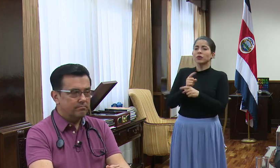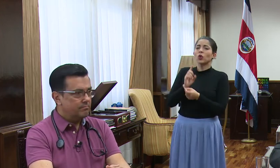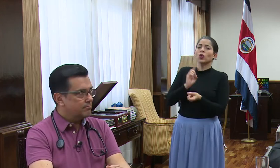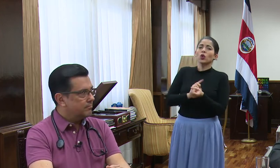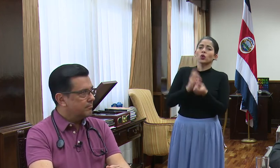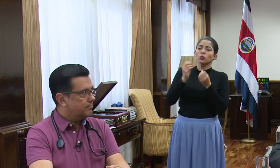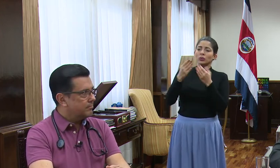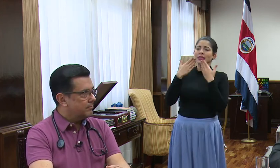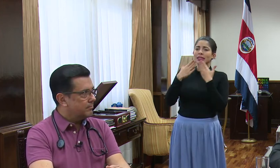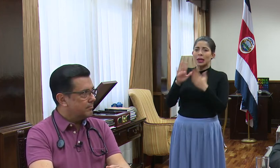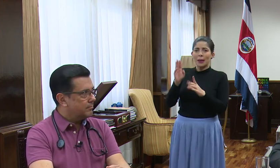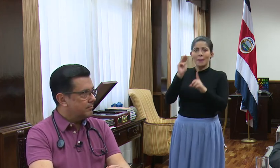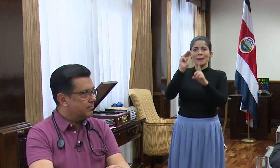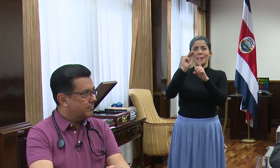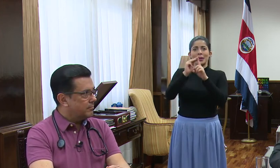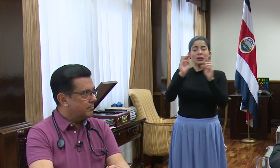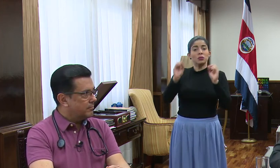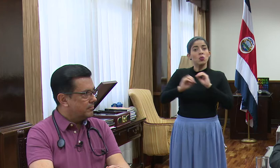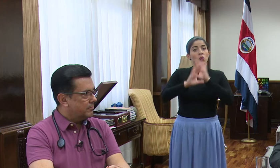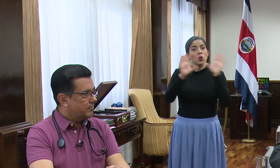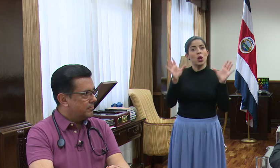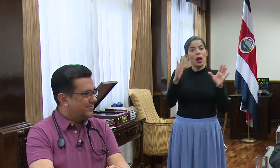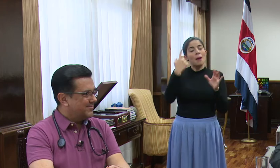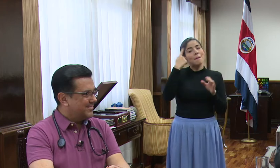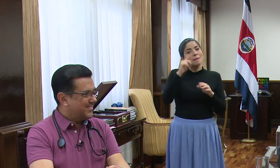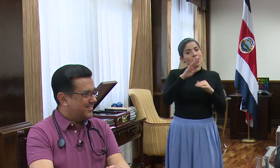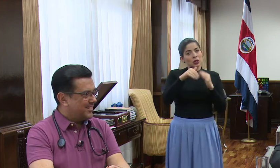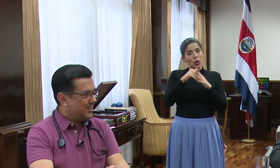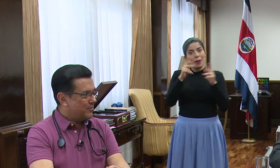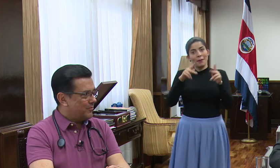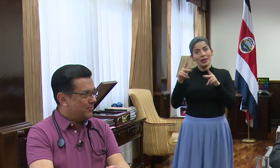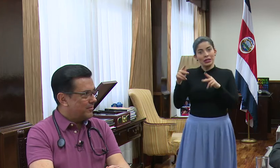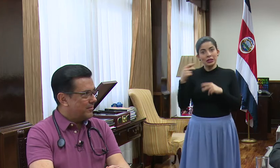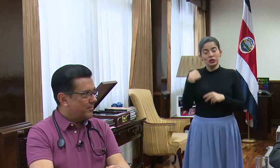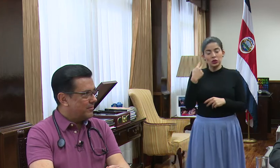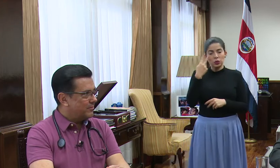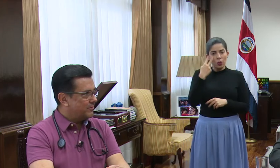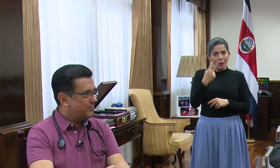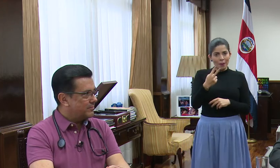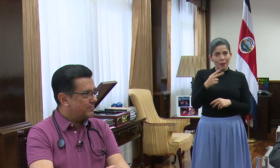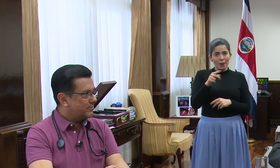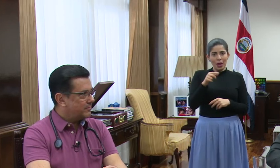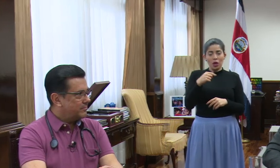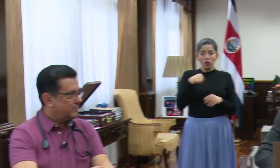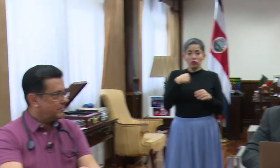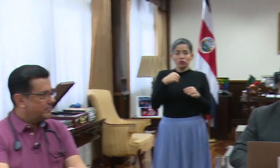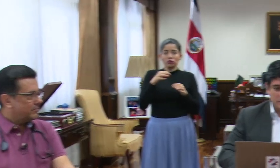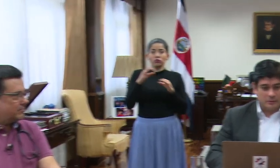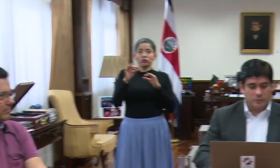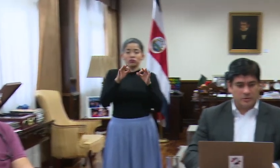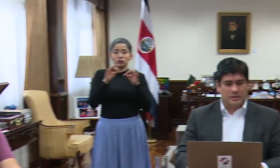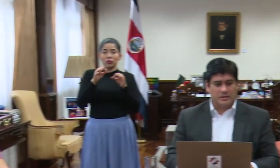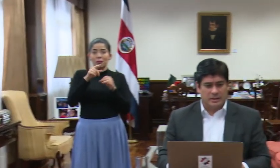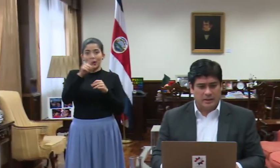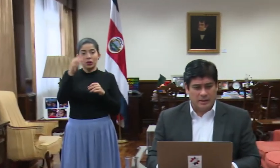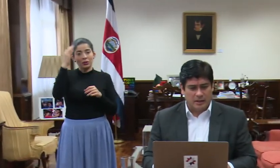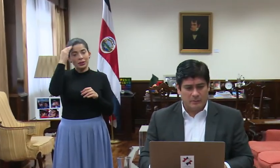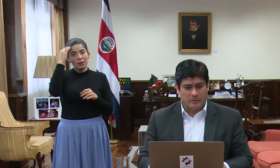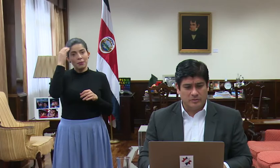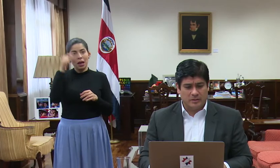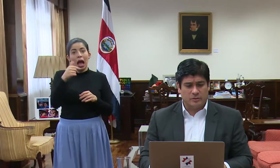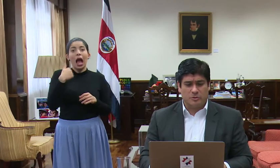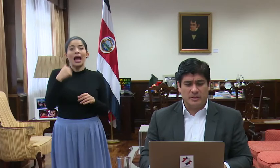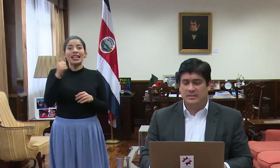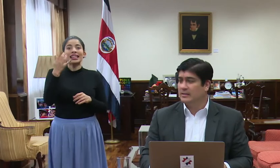Muchas gracias por ese mensaje también tan claro para las personas. Veo que les comento para el dato de ustedes, hay